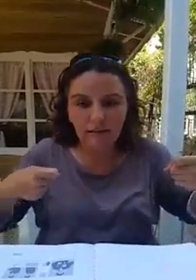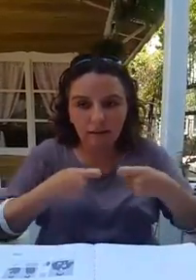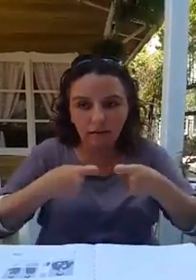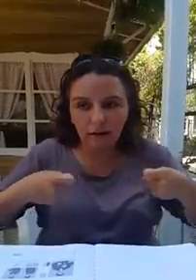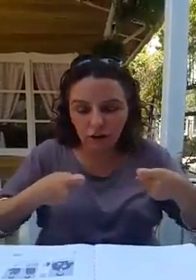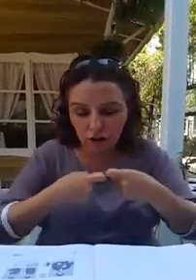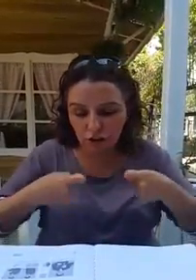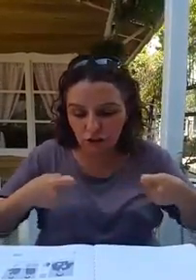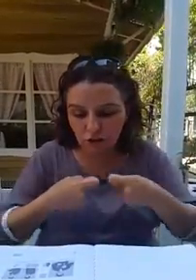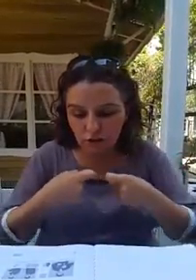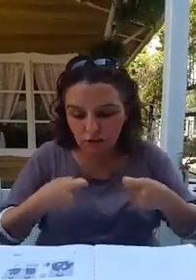Savaş,